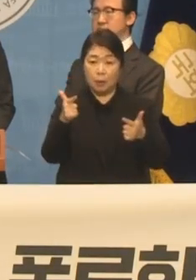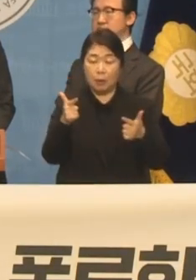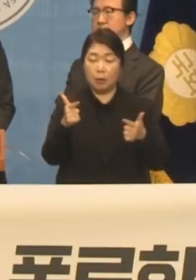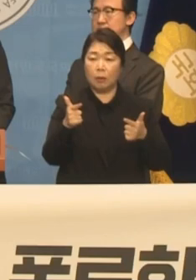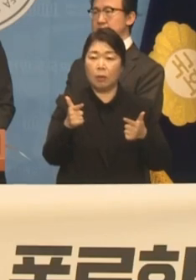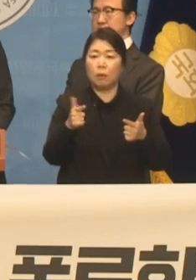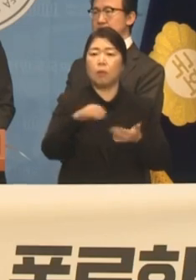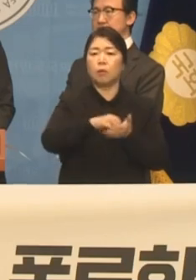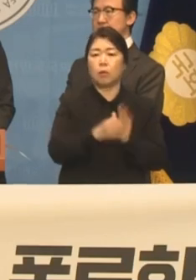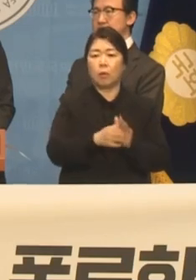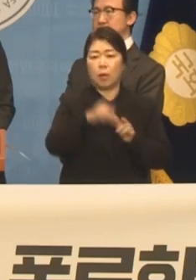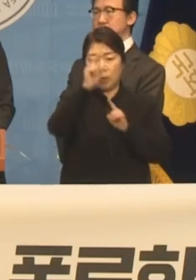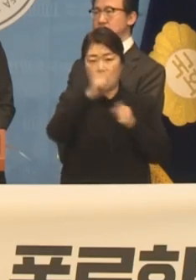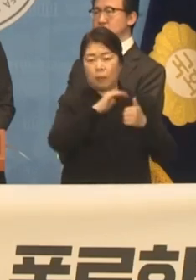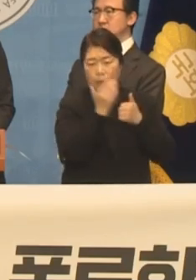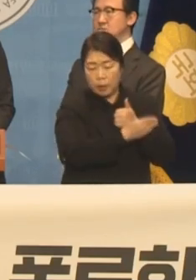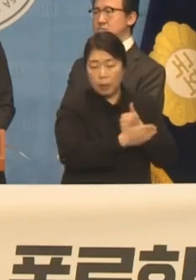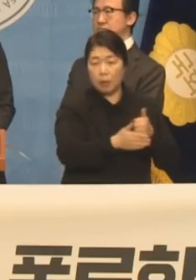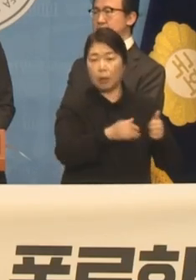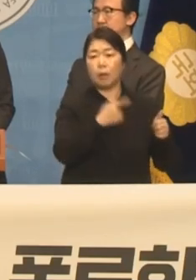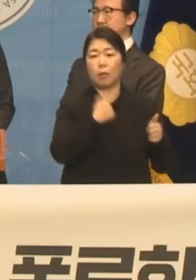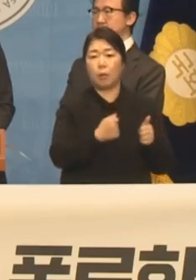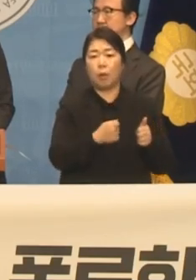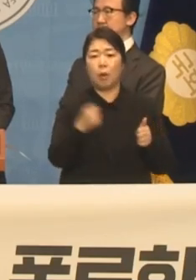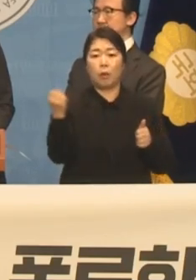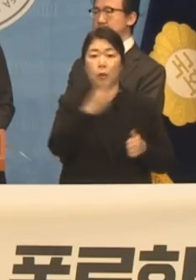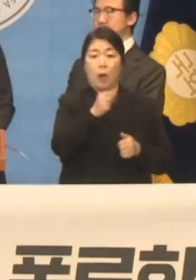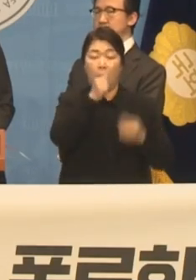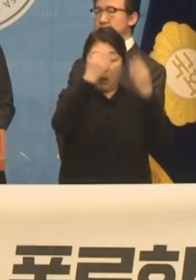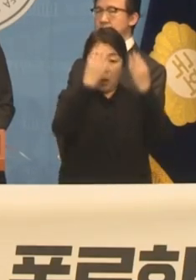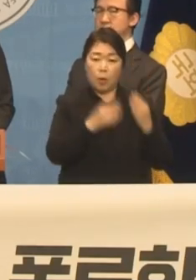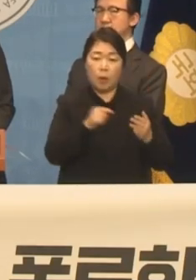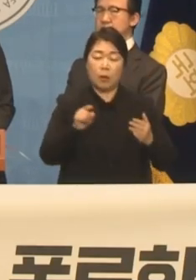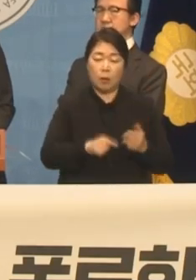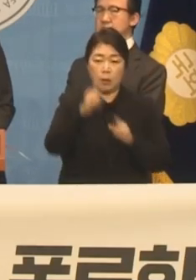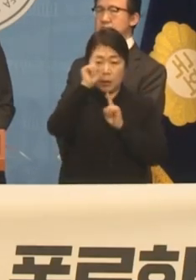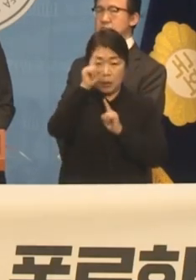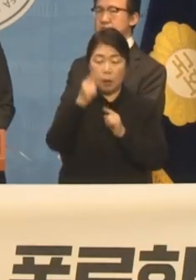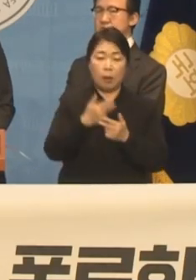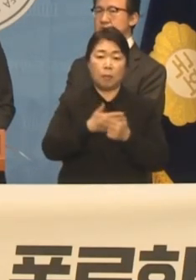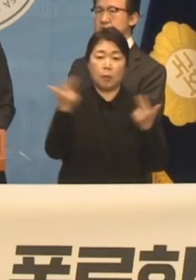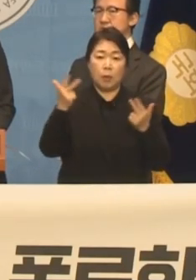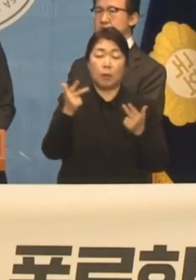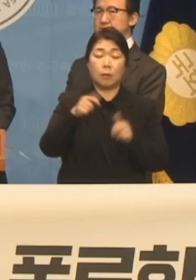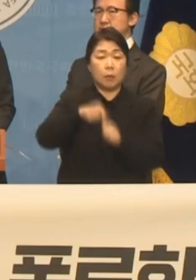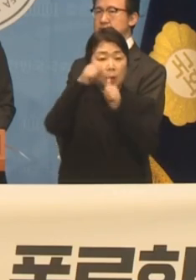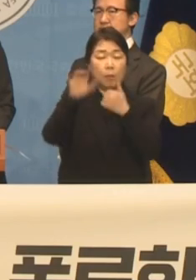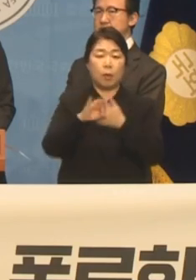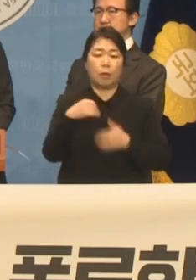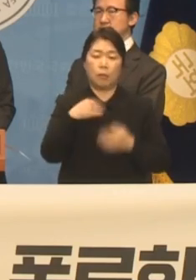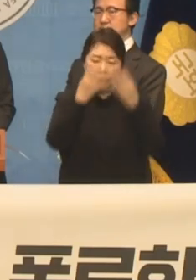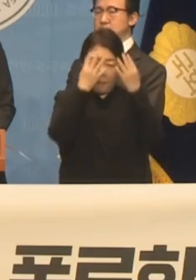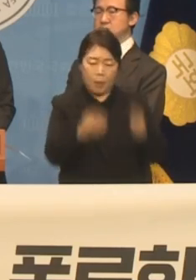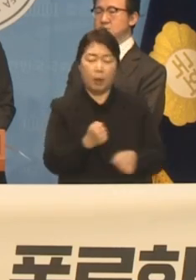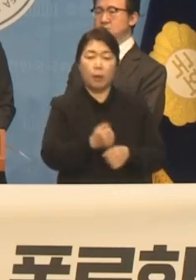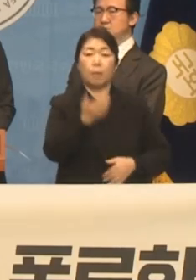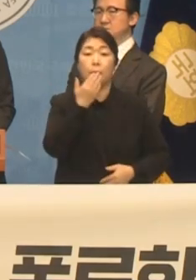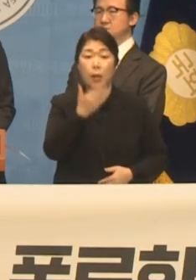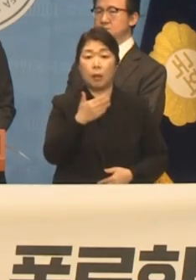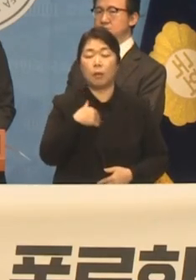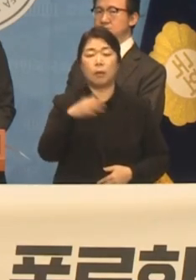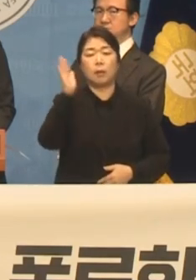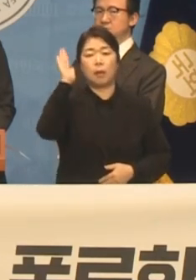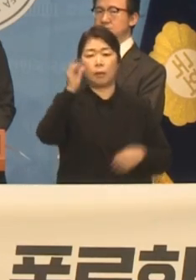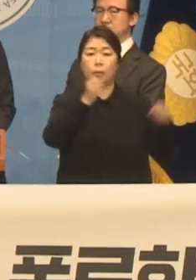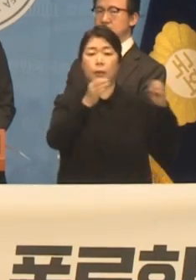이재명을 비호하고 두둔했던 감옥 안에서는 이재명이 당선되면 우리는 나갈 수 있다 라는 이야기까지